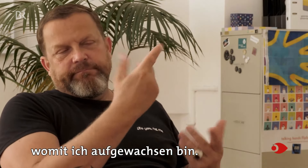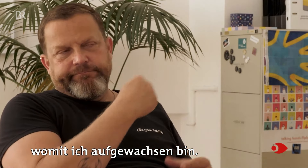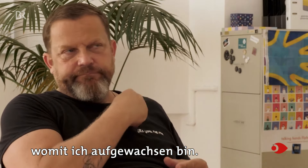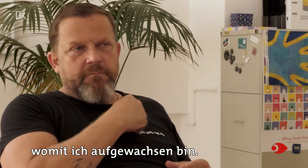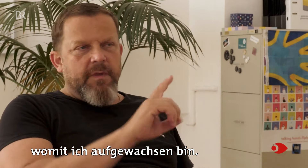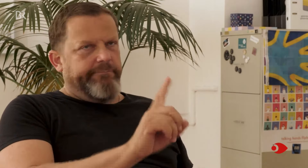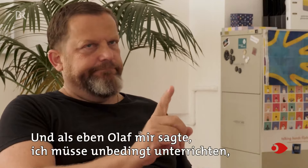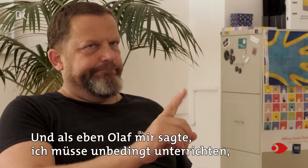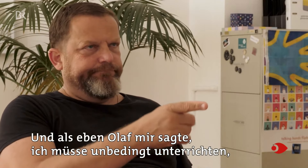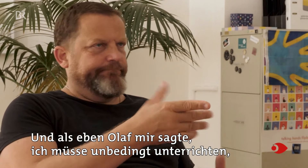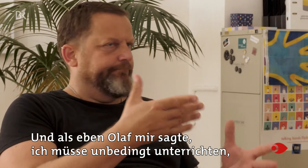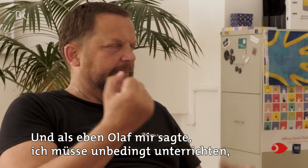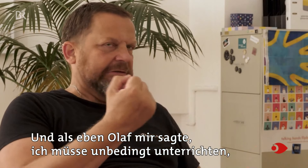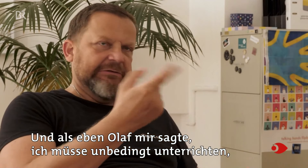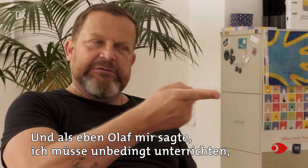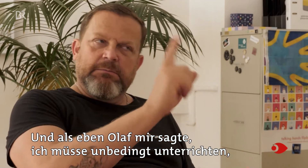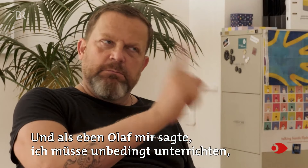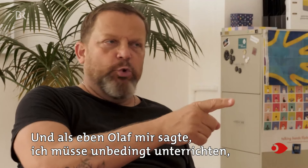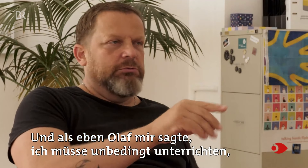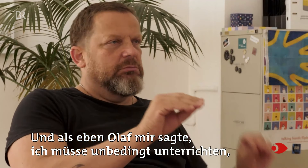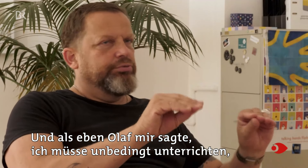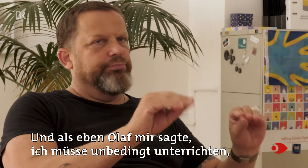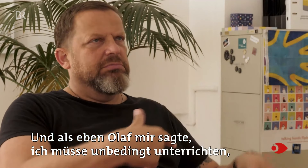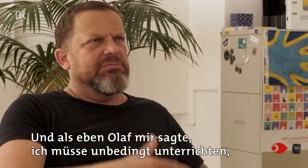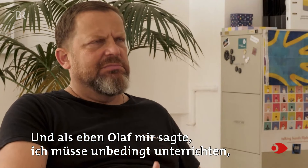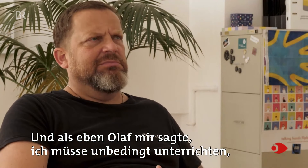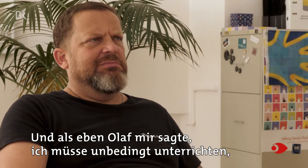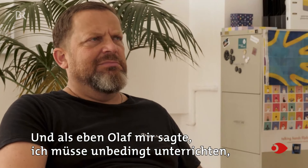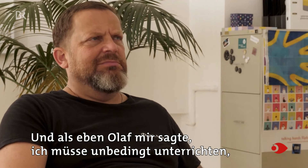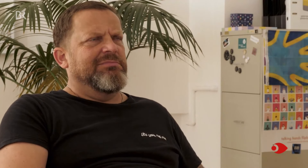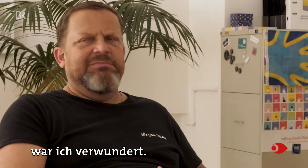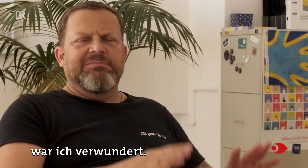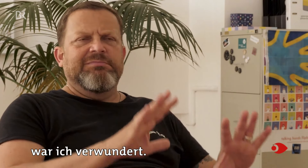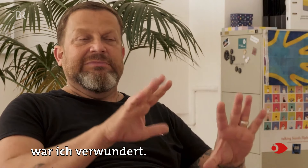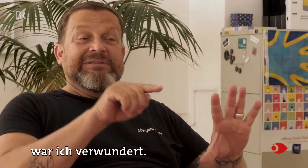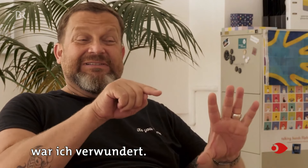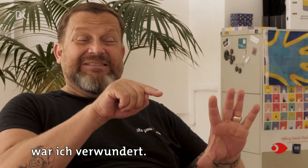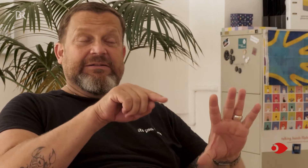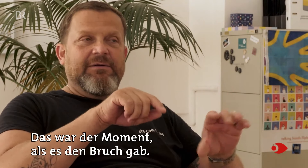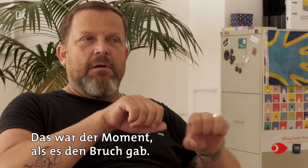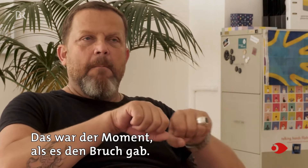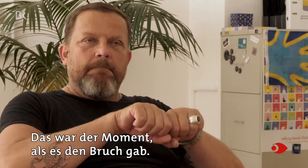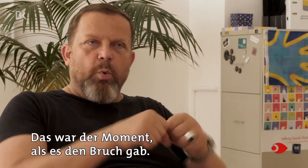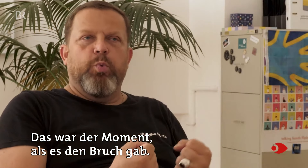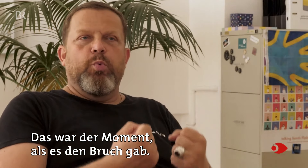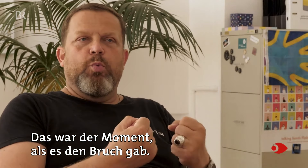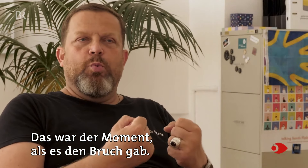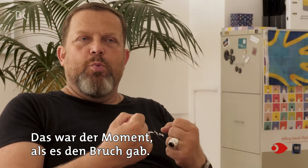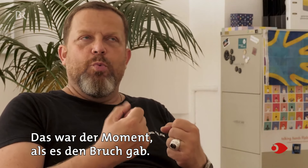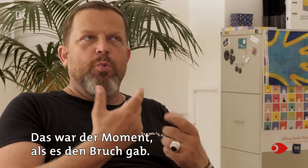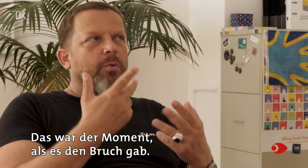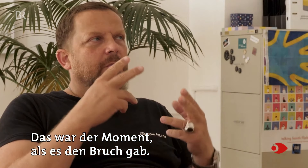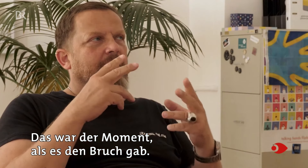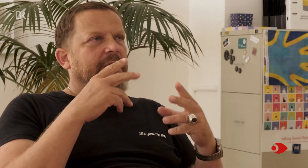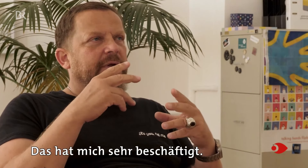bin. Und als eben Olaf mir sagte, ich müsse unbedingt unterrichten, war ich verwundert. Das war der Moment, als es den Bruch gab. Das hat